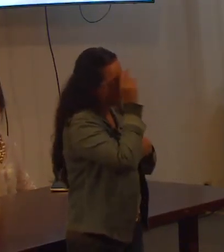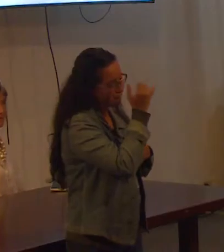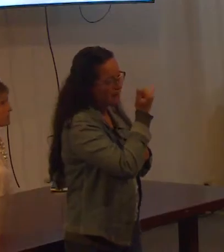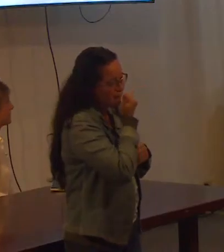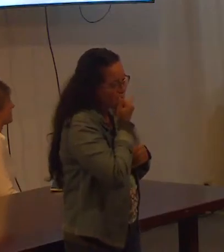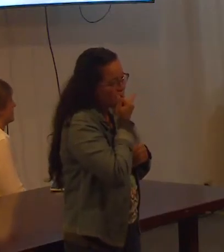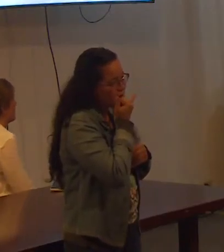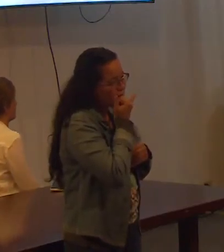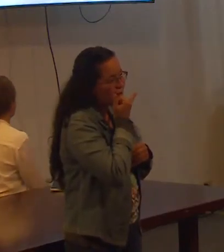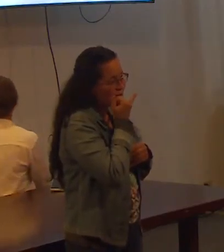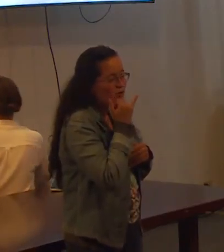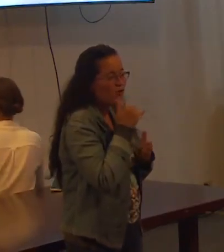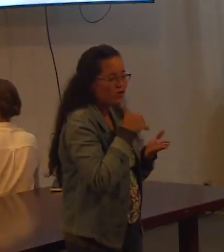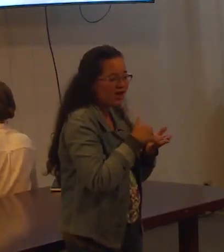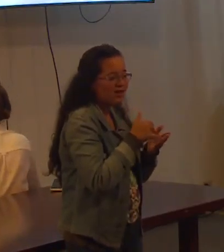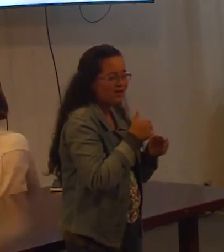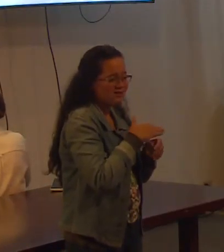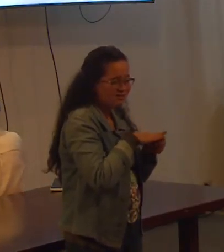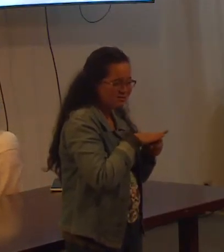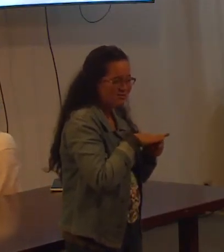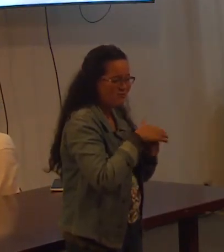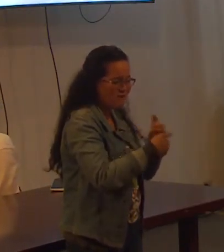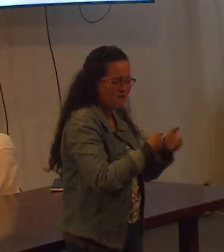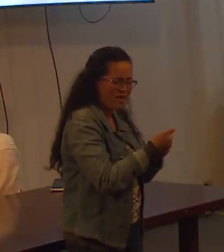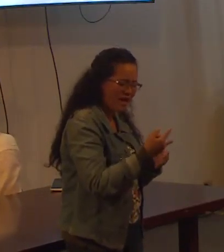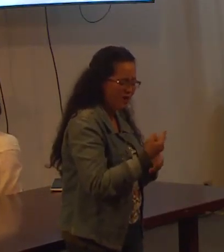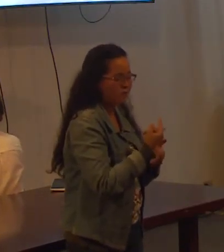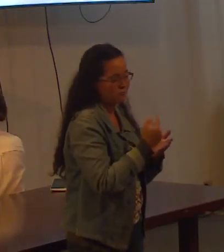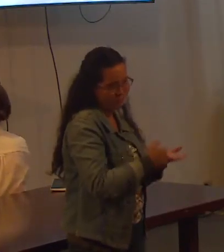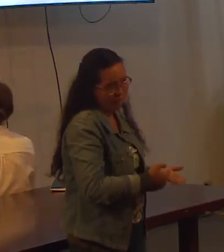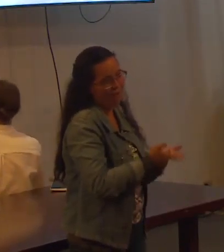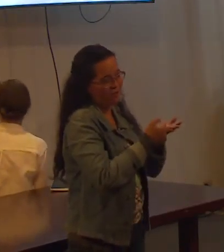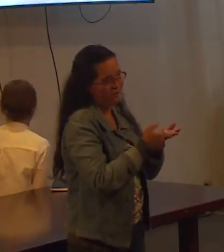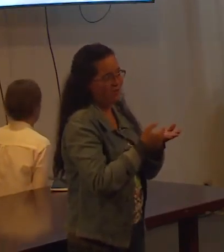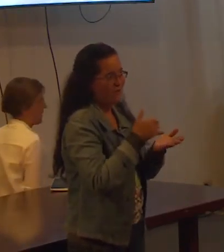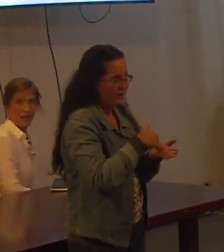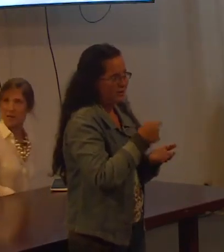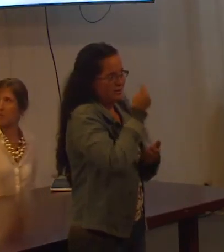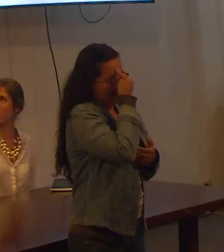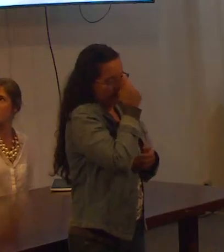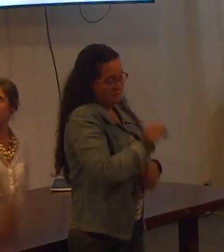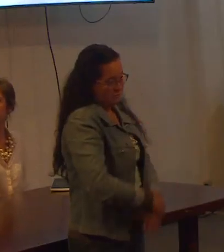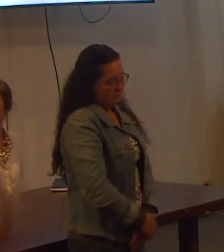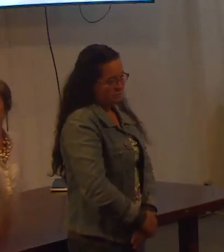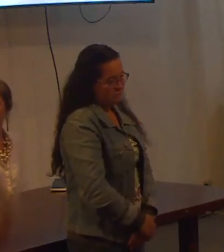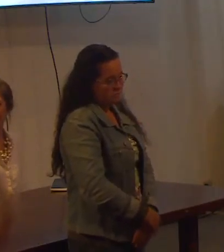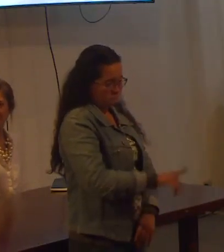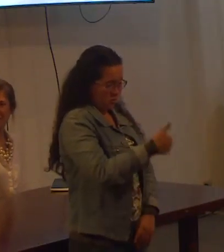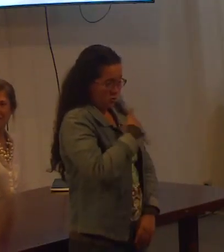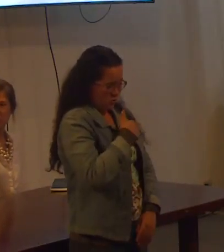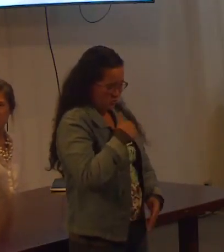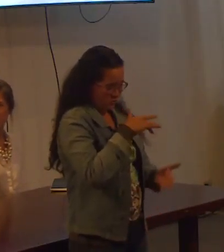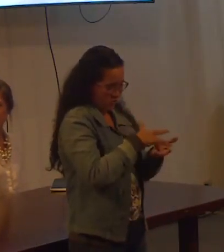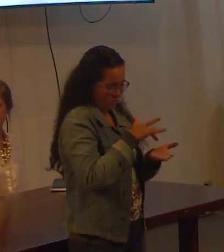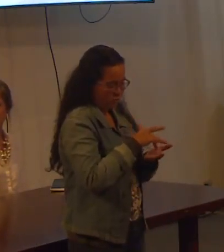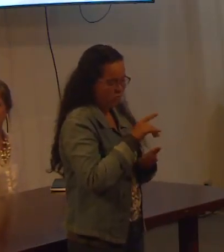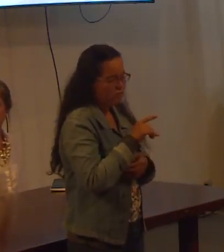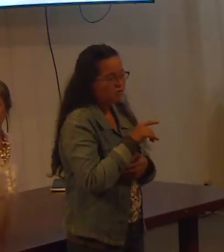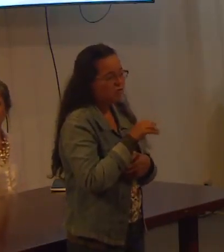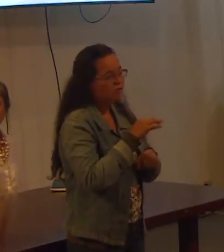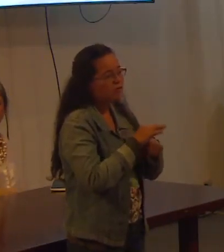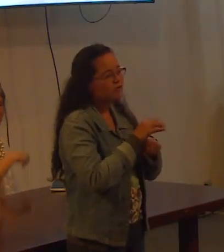los procesos. ¿Eso qué quiere decir? Que cuando yo estuve en la Fundación Futura, la cual